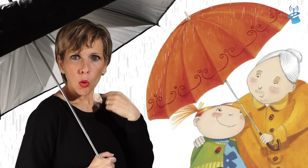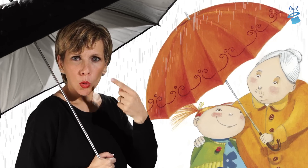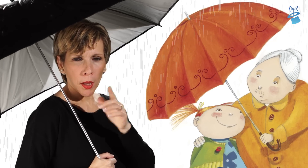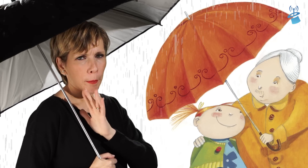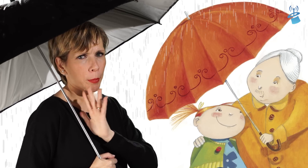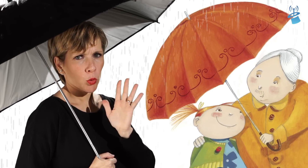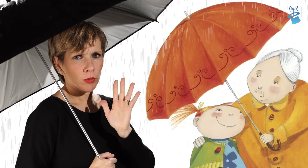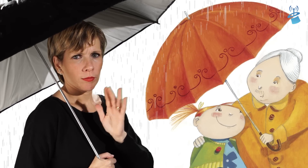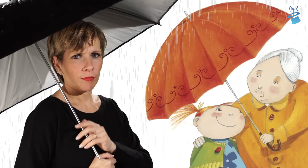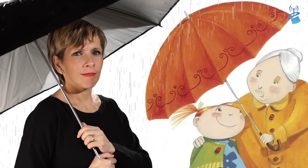nonna.